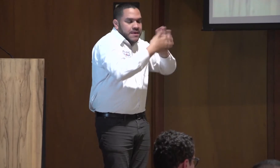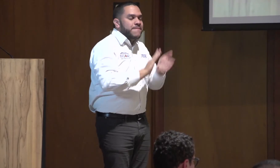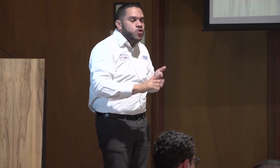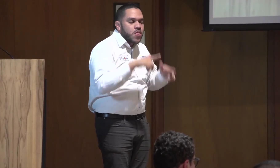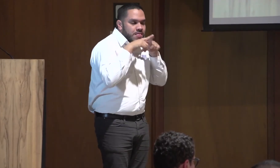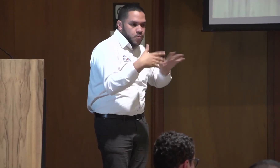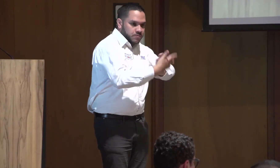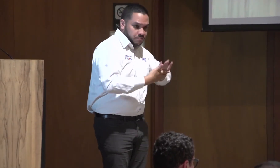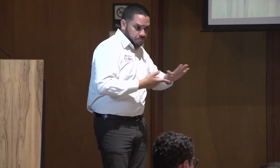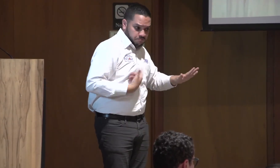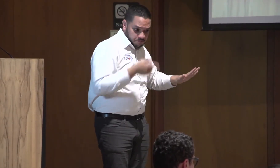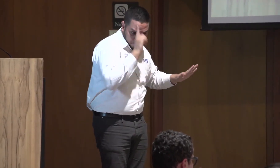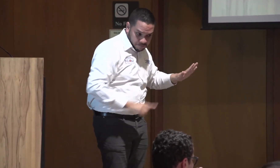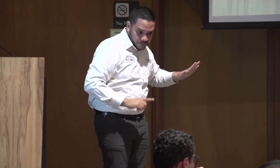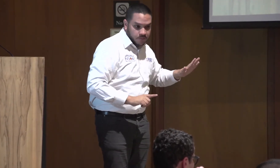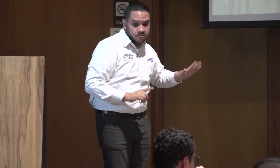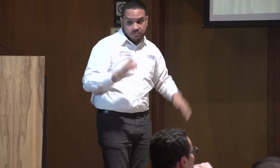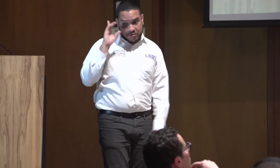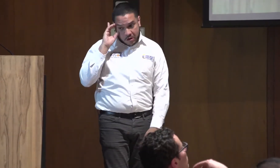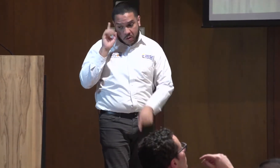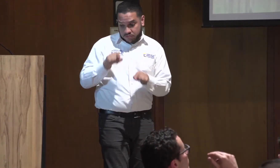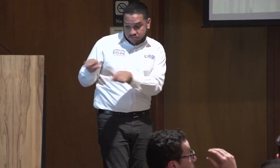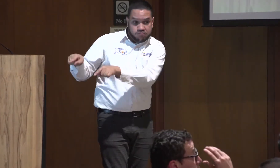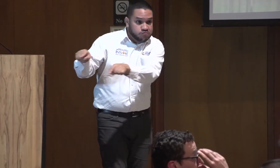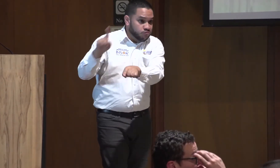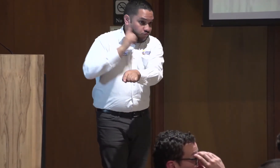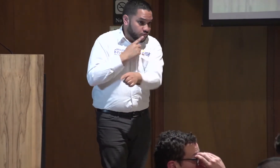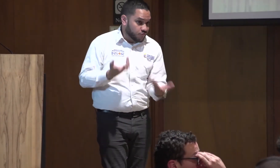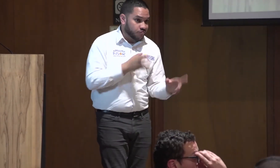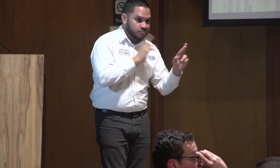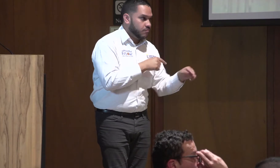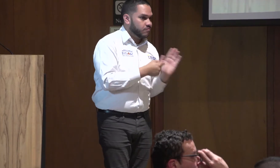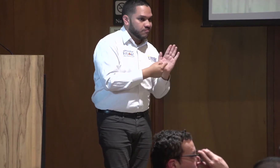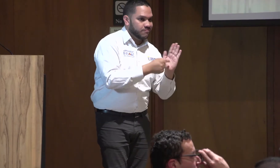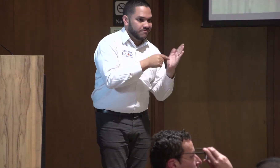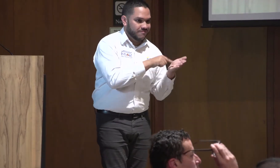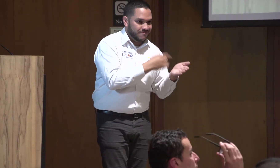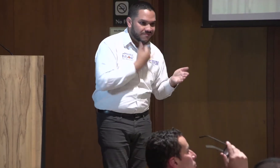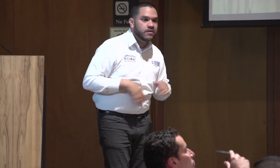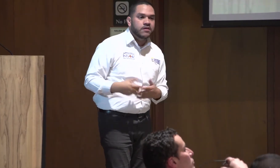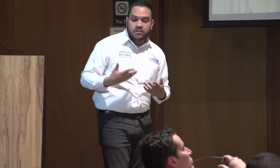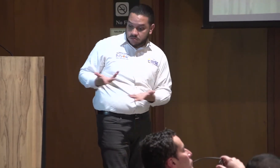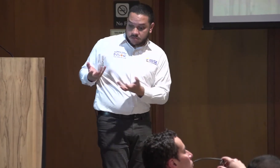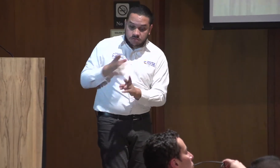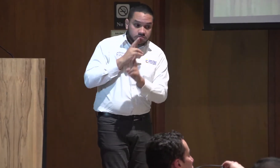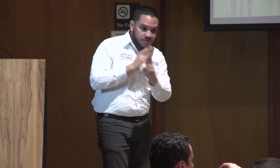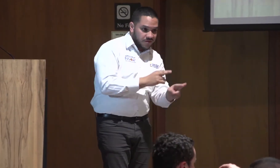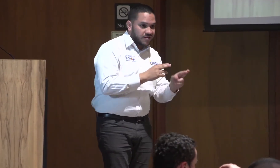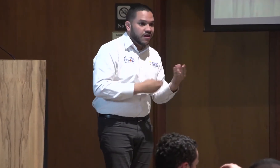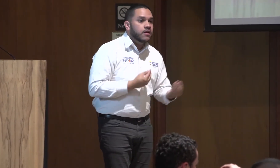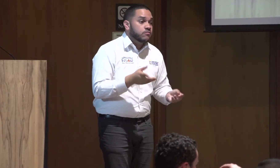señas. Solamente Diego o alguno de los aquí presentes que son expertos podría